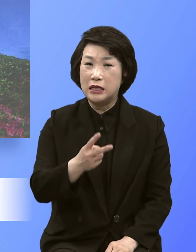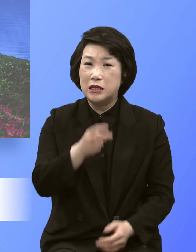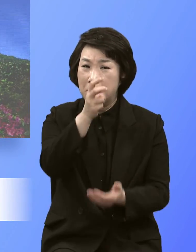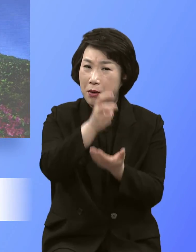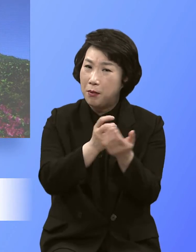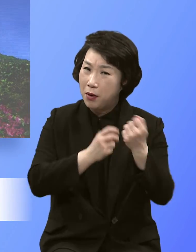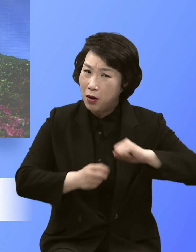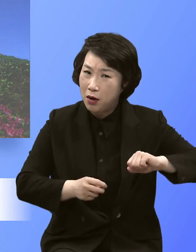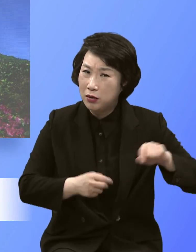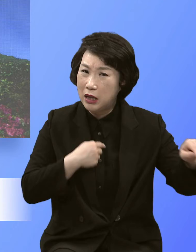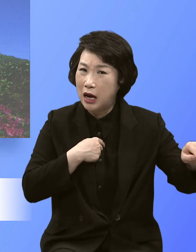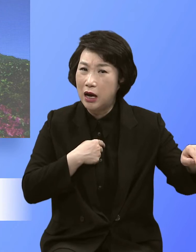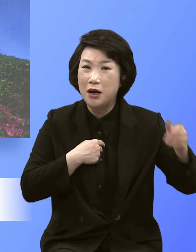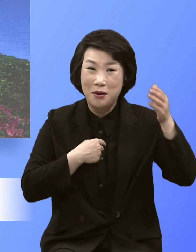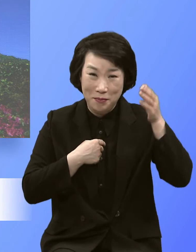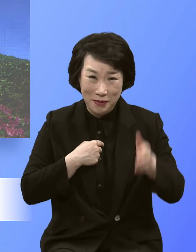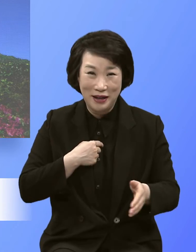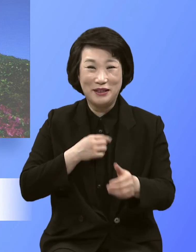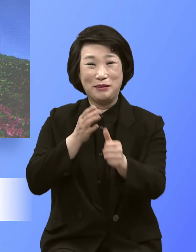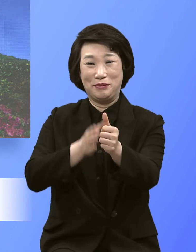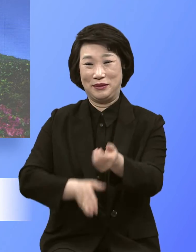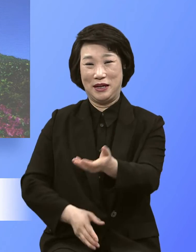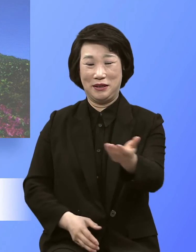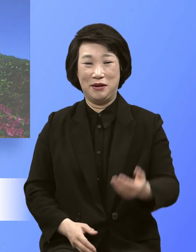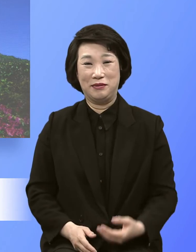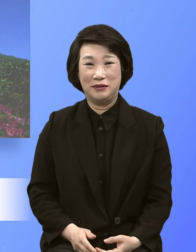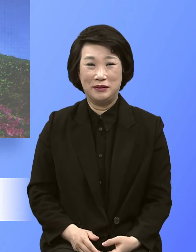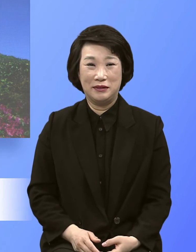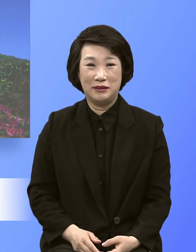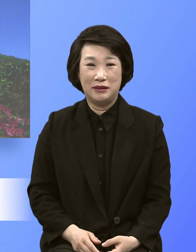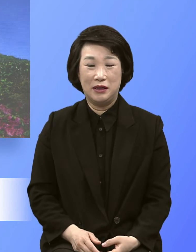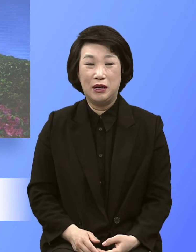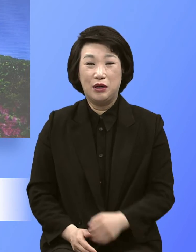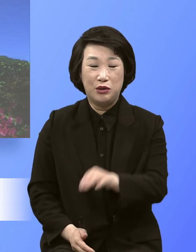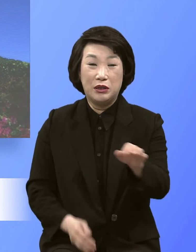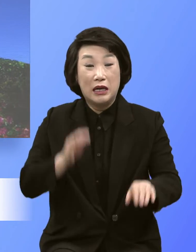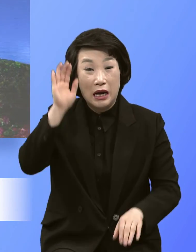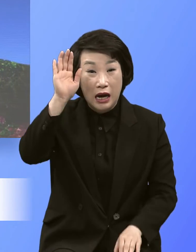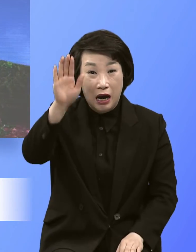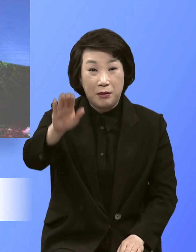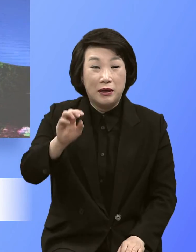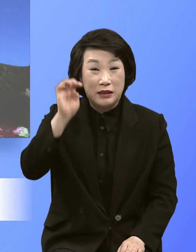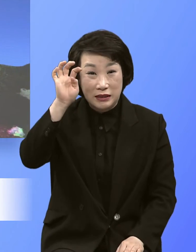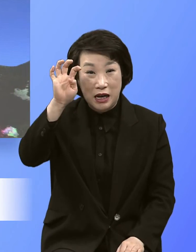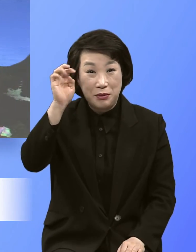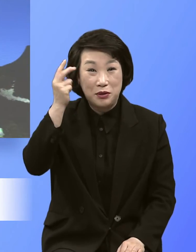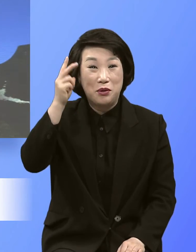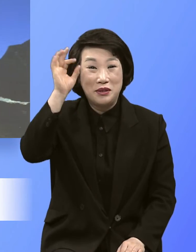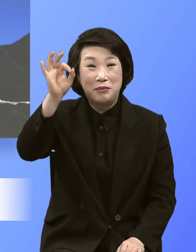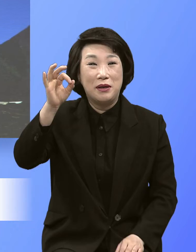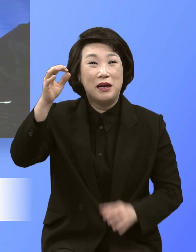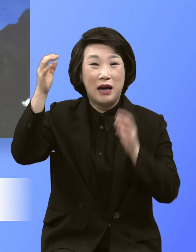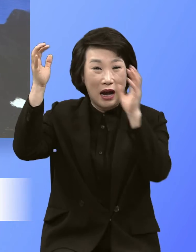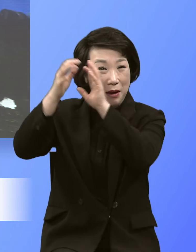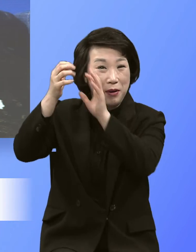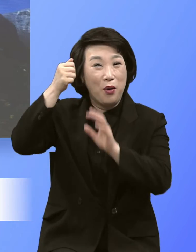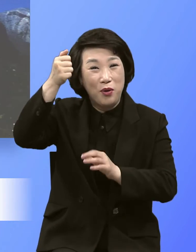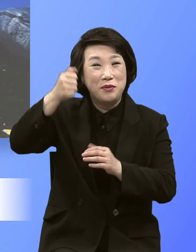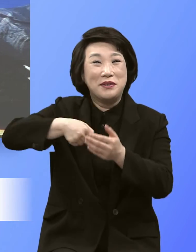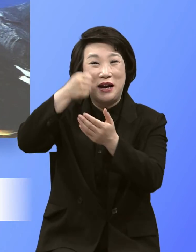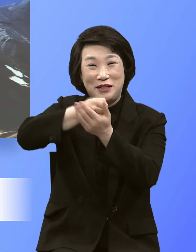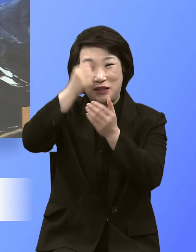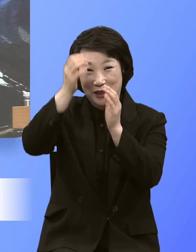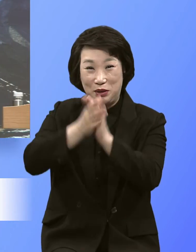질서 파괴범이 되지 않기를 원합니다. 우리는 앞으로 40일 길고 10일 작정 기도가 남아